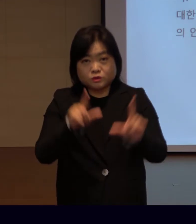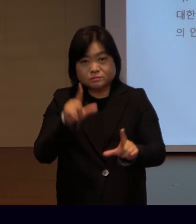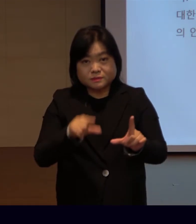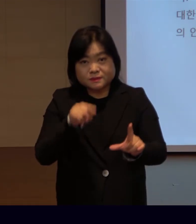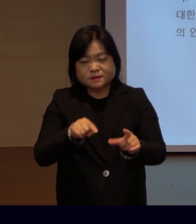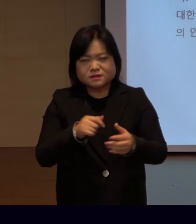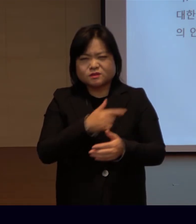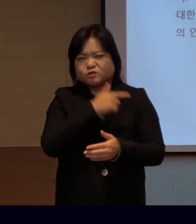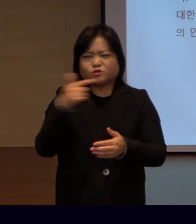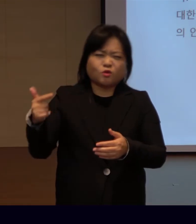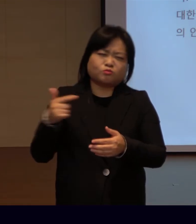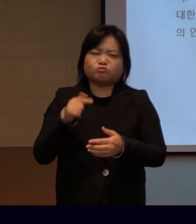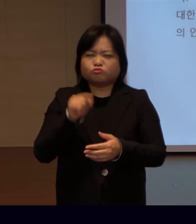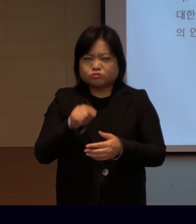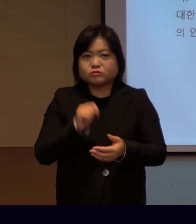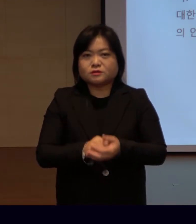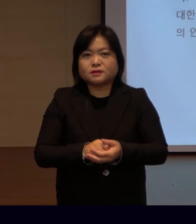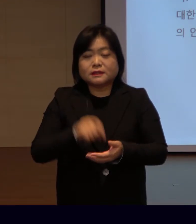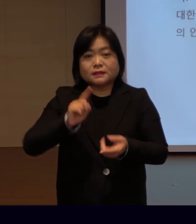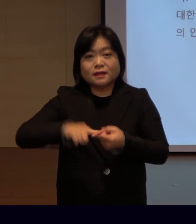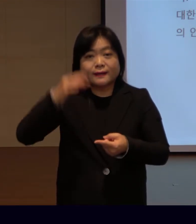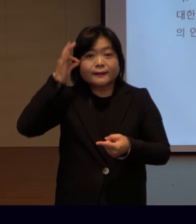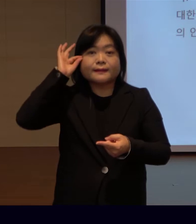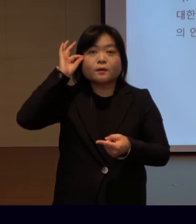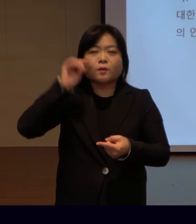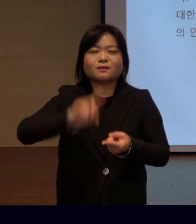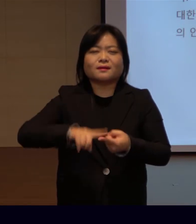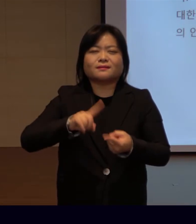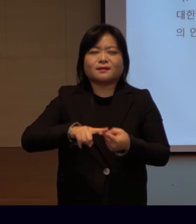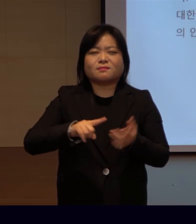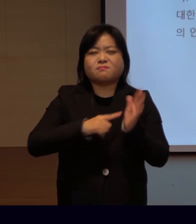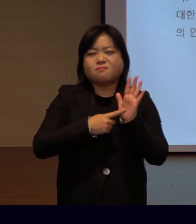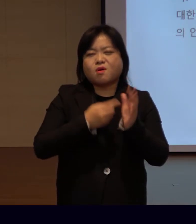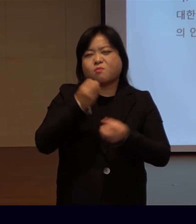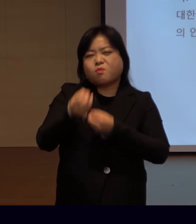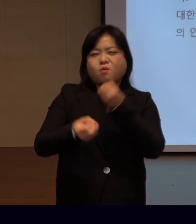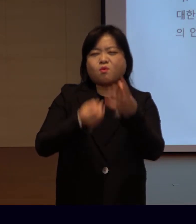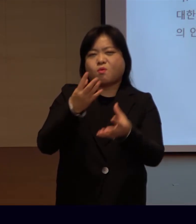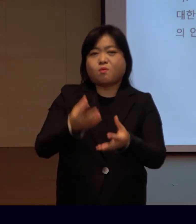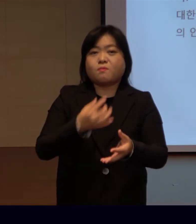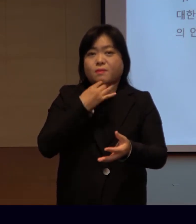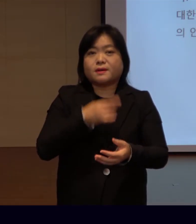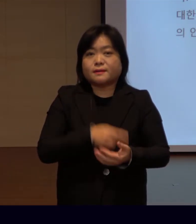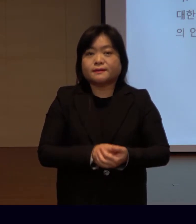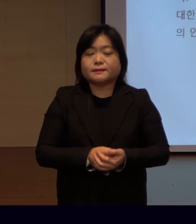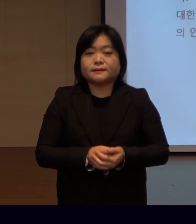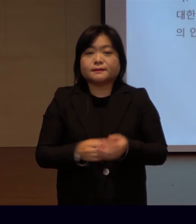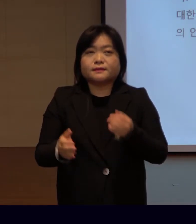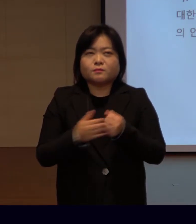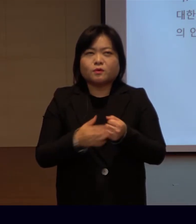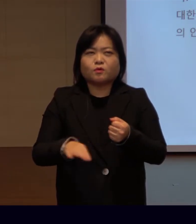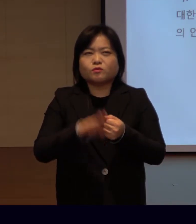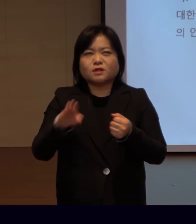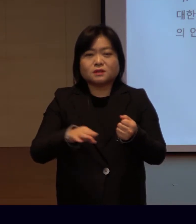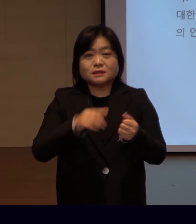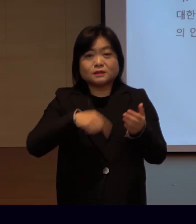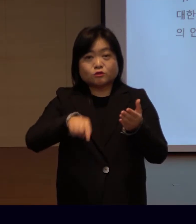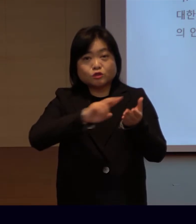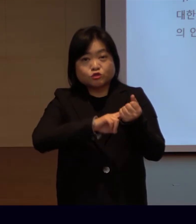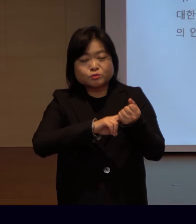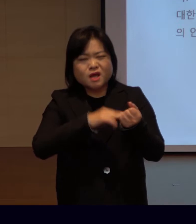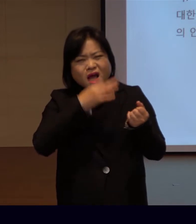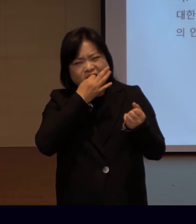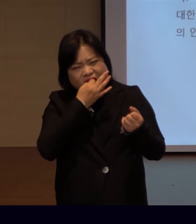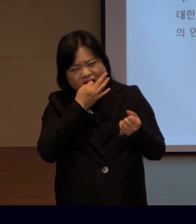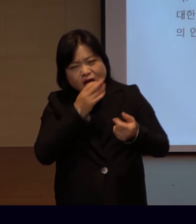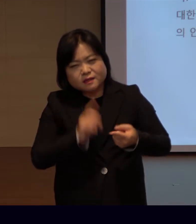너무 정말 그것을 자각하고 그것을 폭로하는 데 있습니다. 그러니까 정말 우리 뒤에 숨어 있는 숨은 욕망을